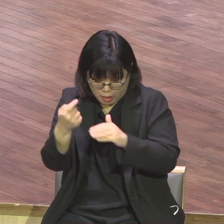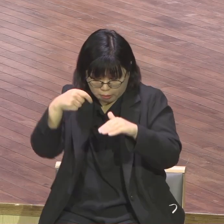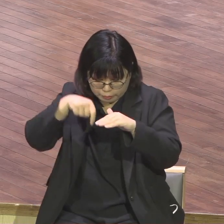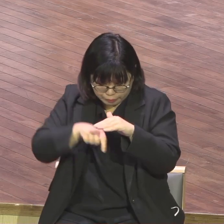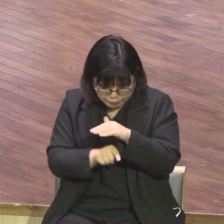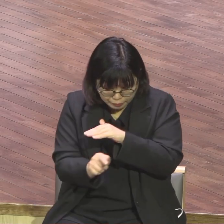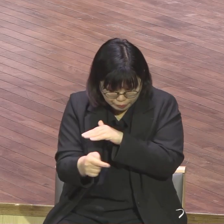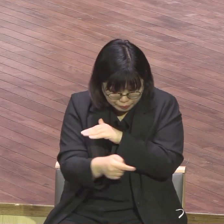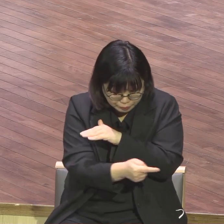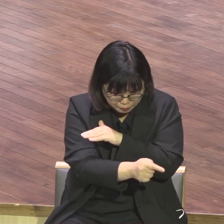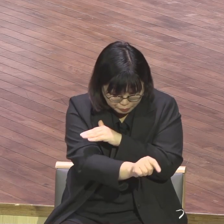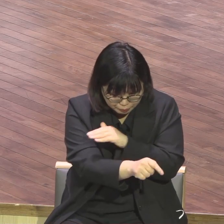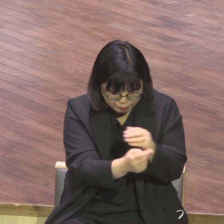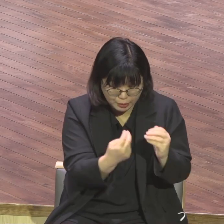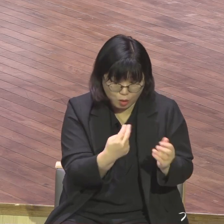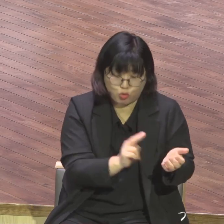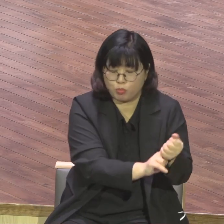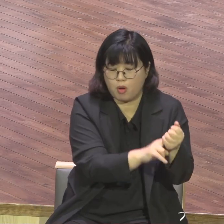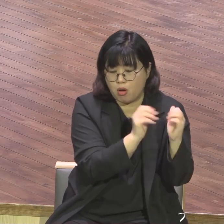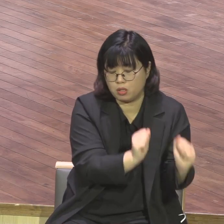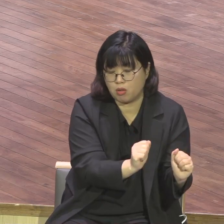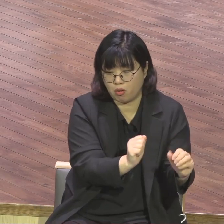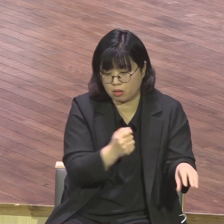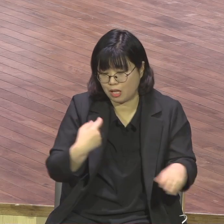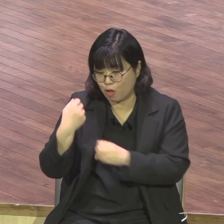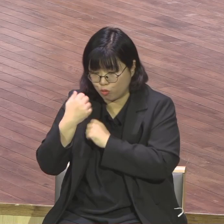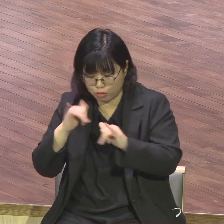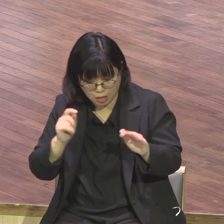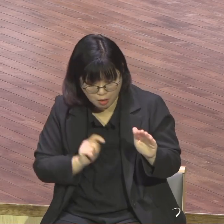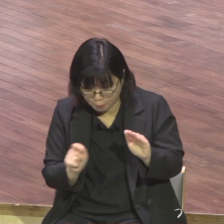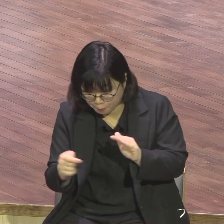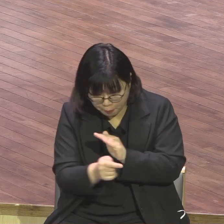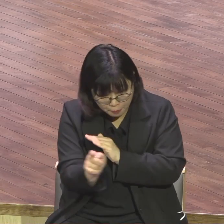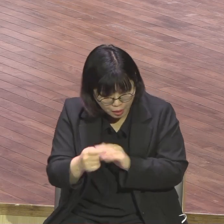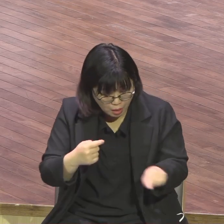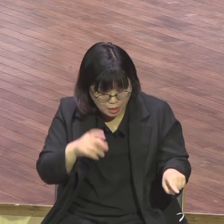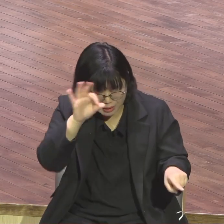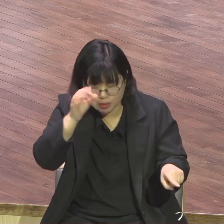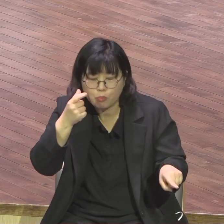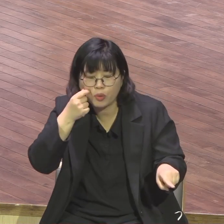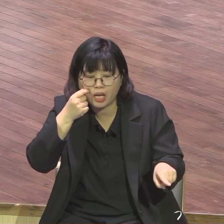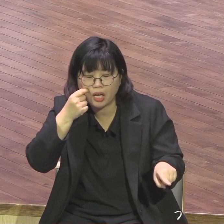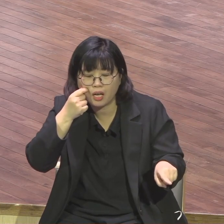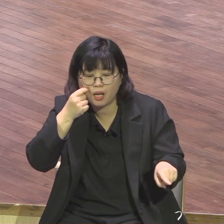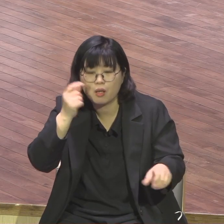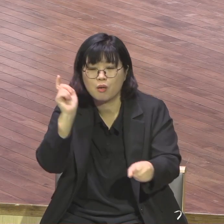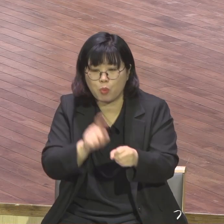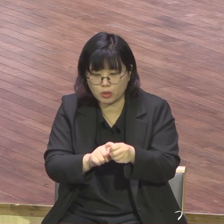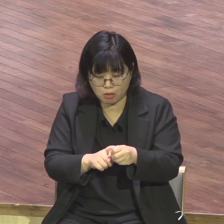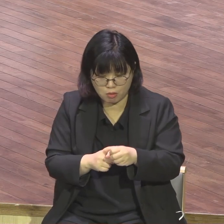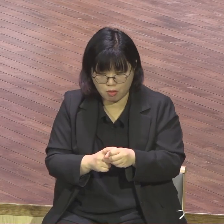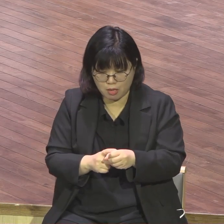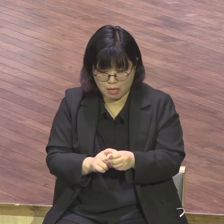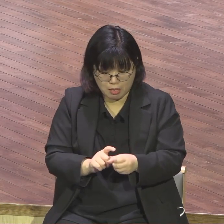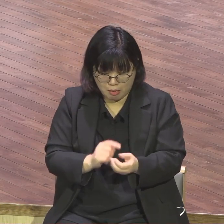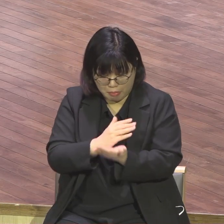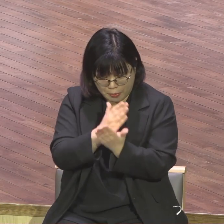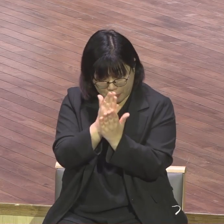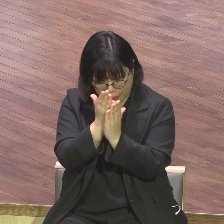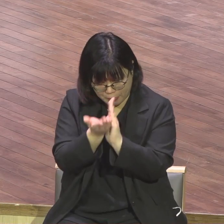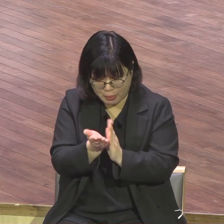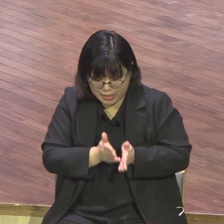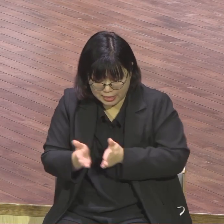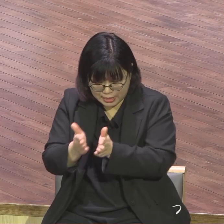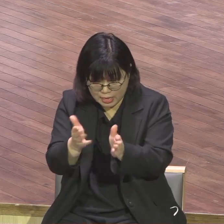그렇게 하지 않으면 살아남을 수 없었어요. 기득권은 무조건 잡아가니까 막 죽이든지 감옥 가시든지 그러니까